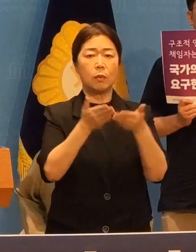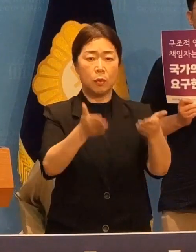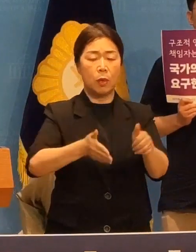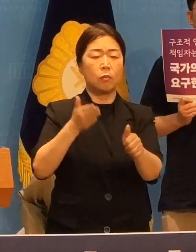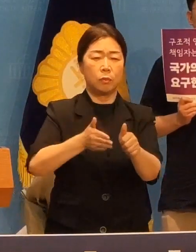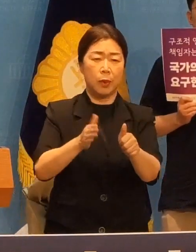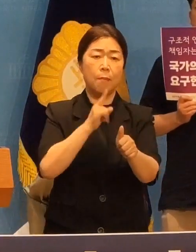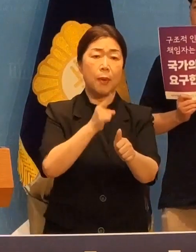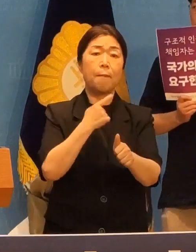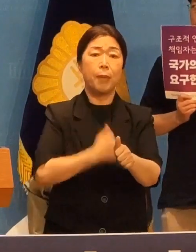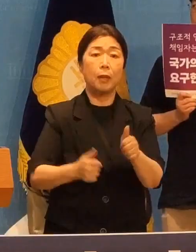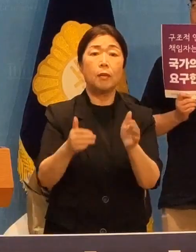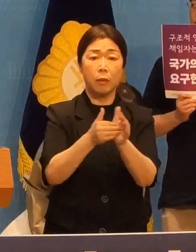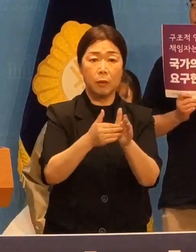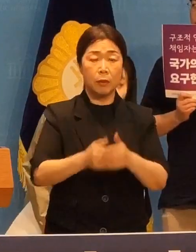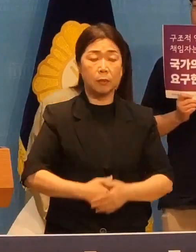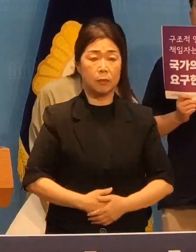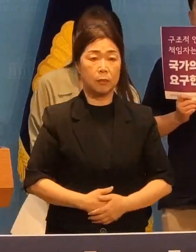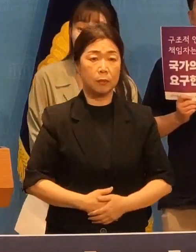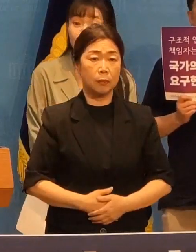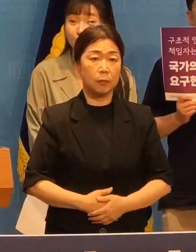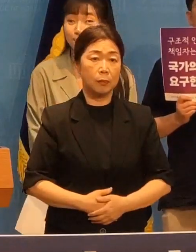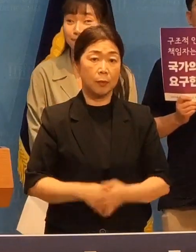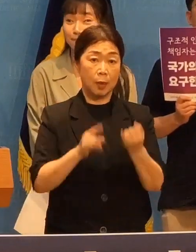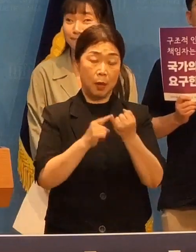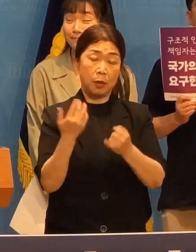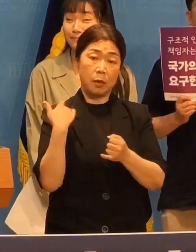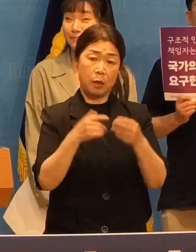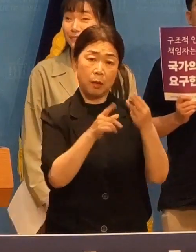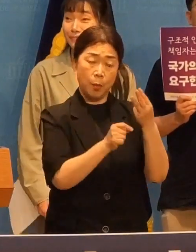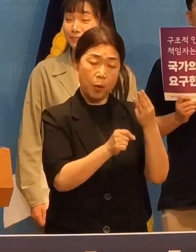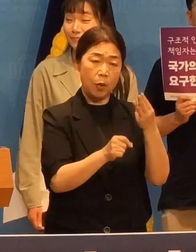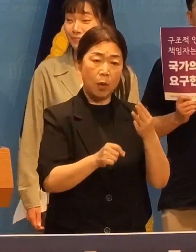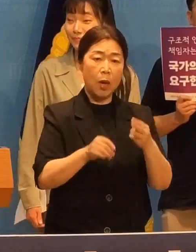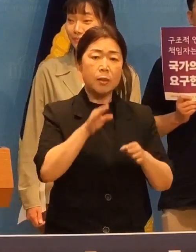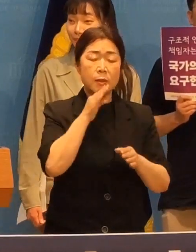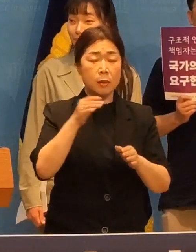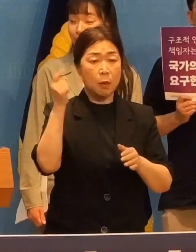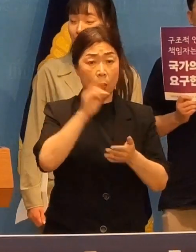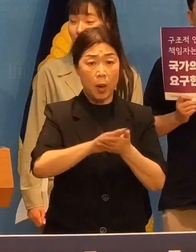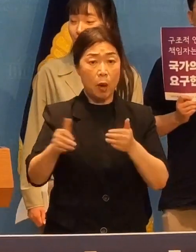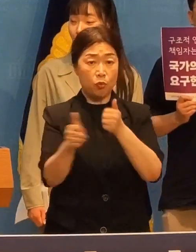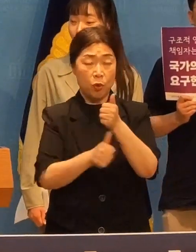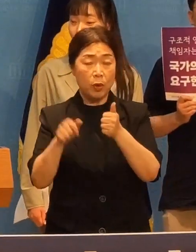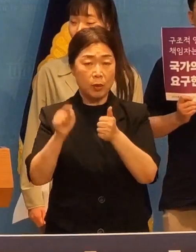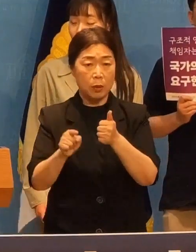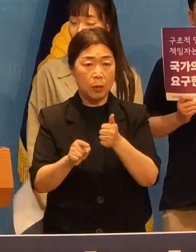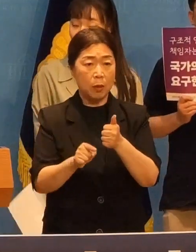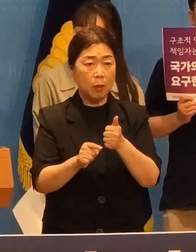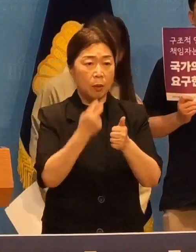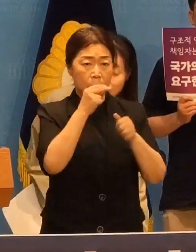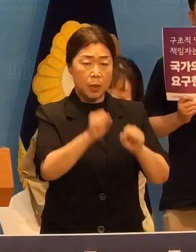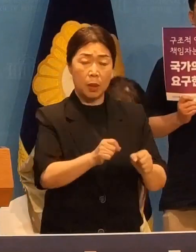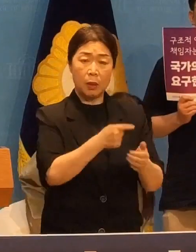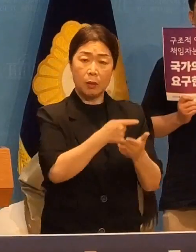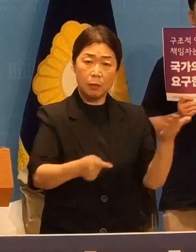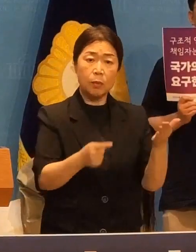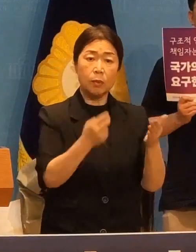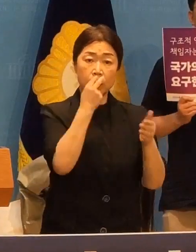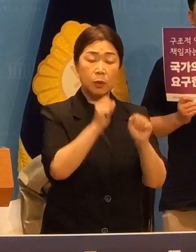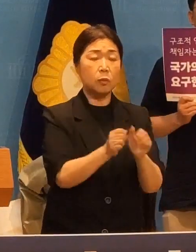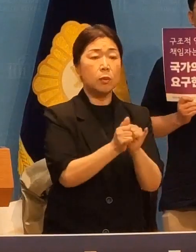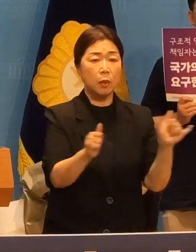권고하였습니다. 저는 지난 3월 진화위의 진실규명 결정을 받은 피해 생존인들이 더 이상